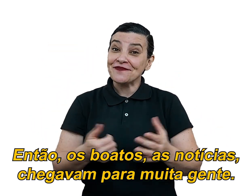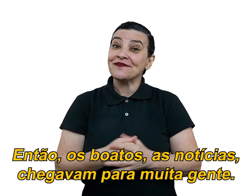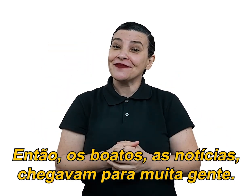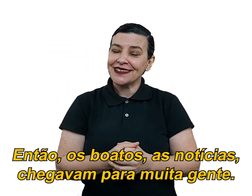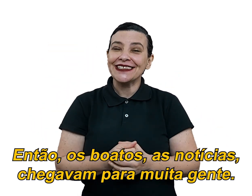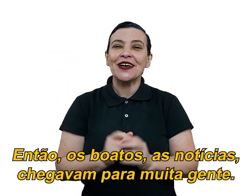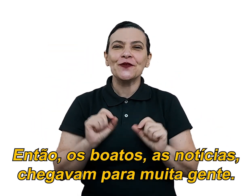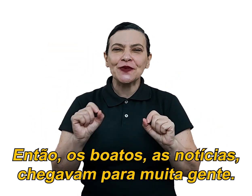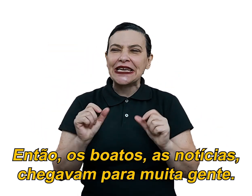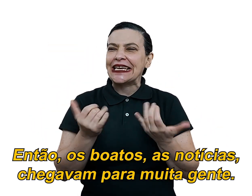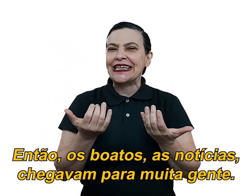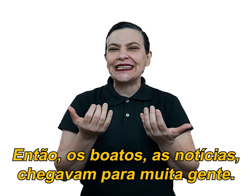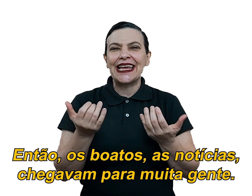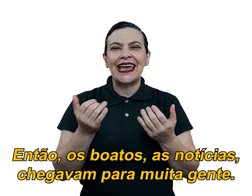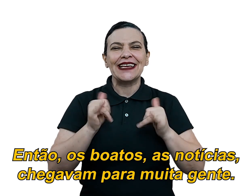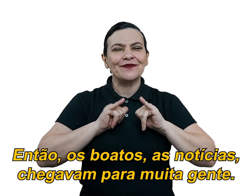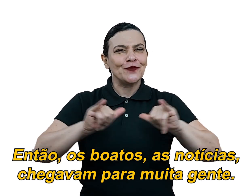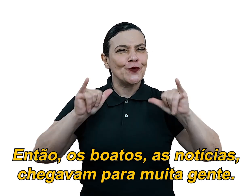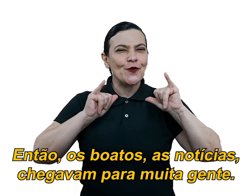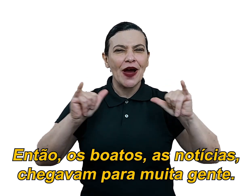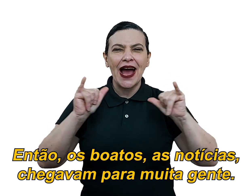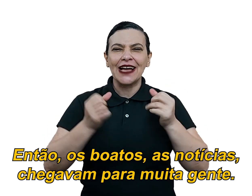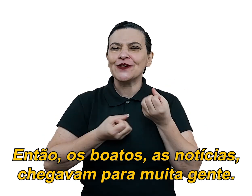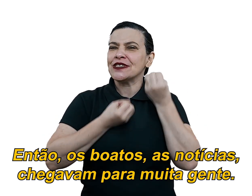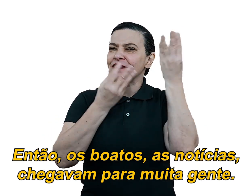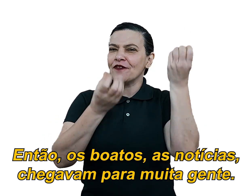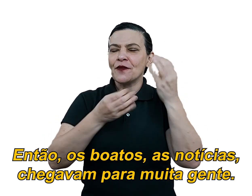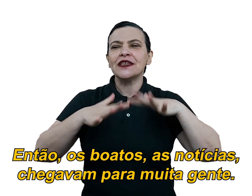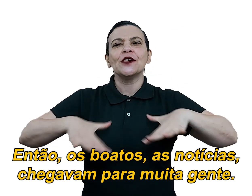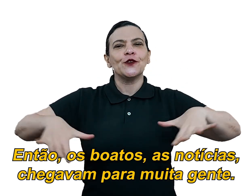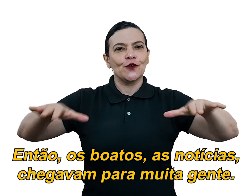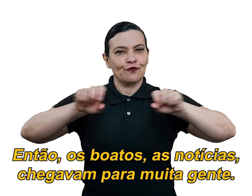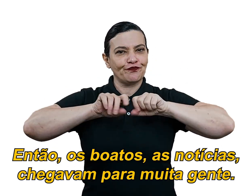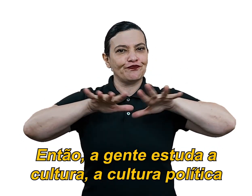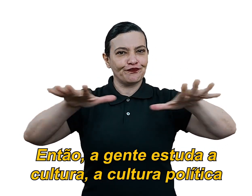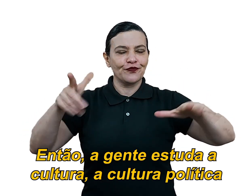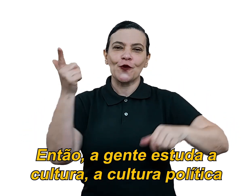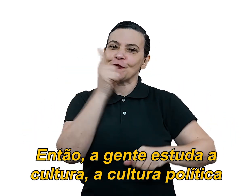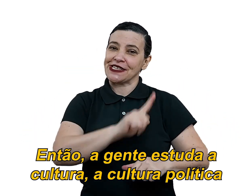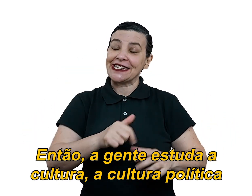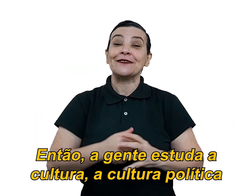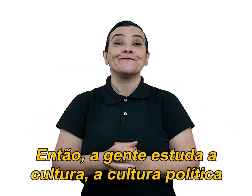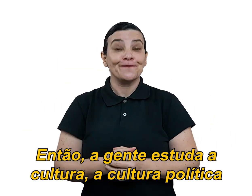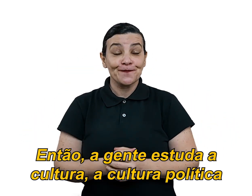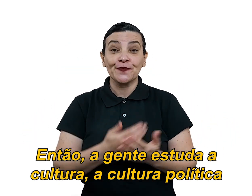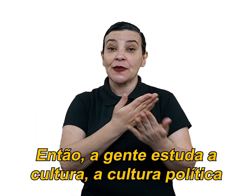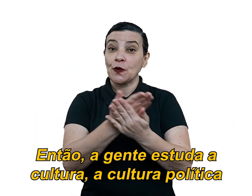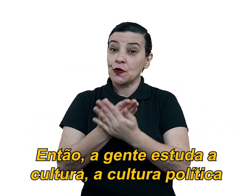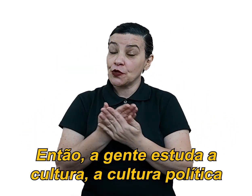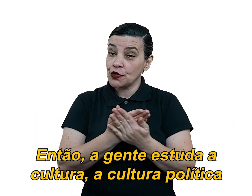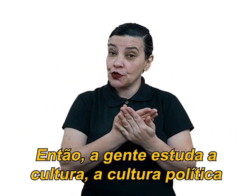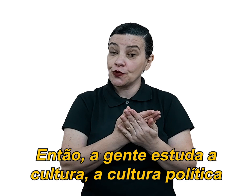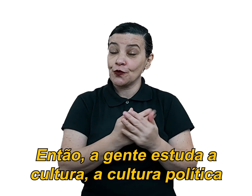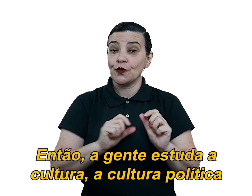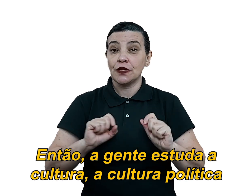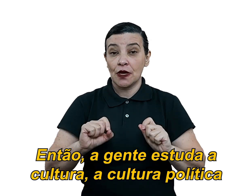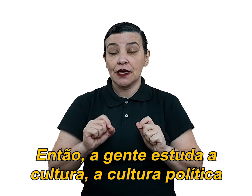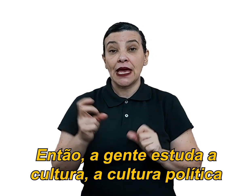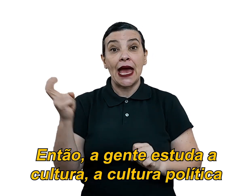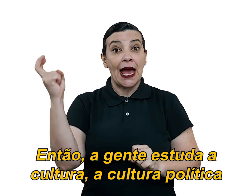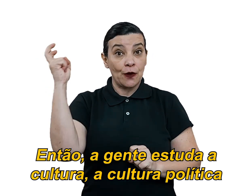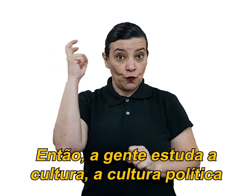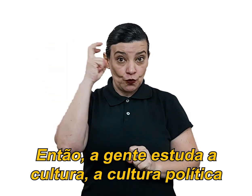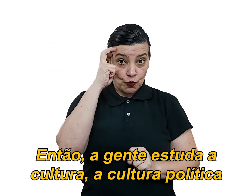então os boatos, as notícias chegavam para muita gente, né? Então, a gente estuda